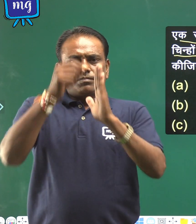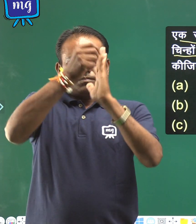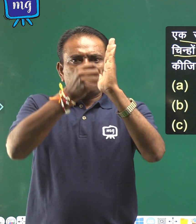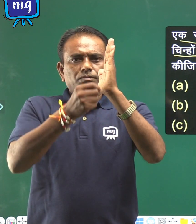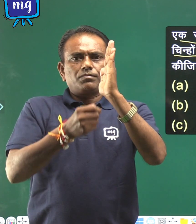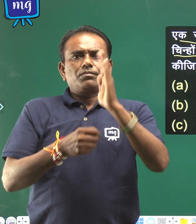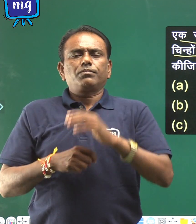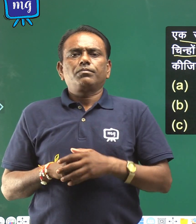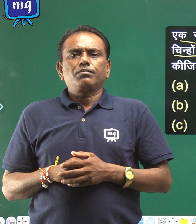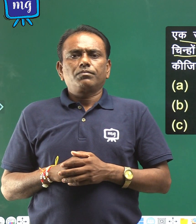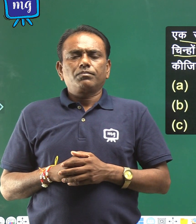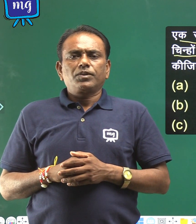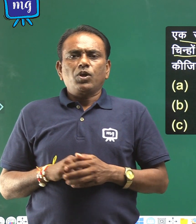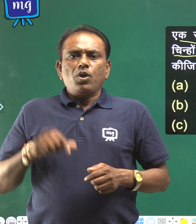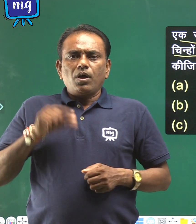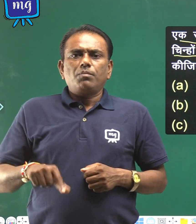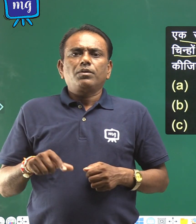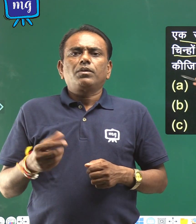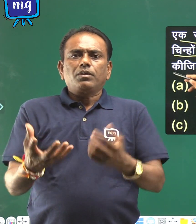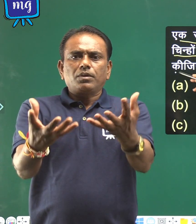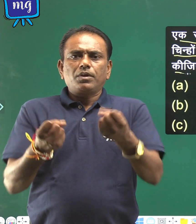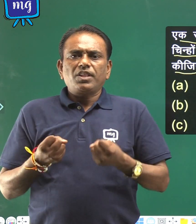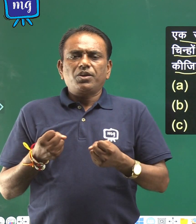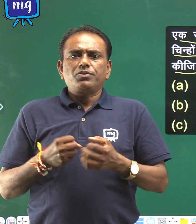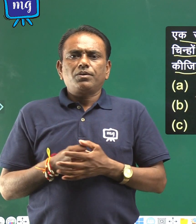लिखिए। अब ज्ञात कीजिए।